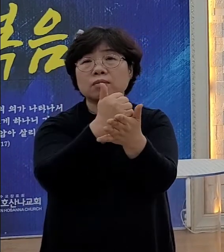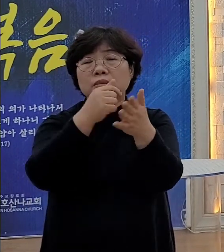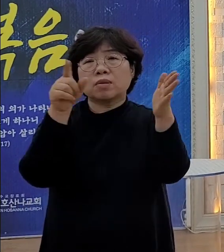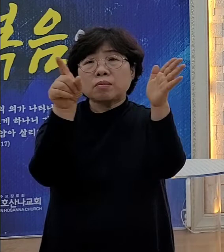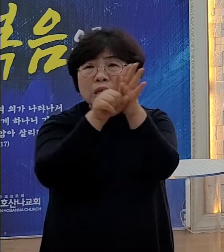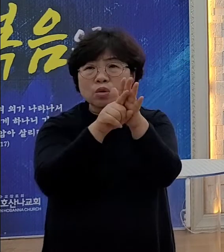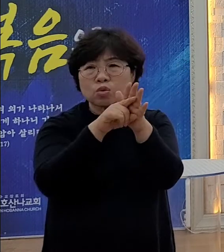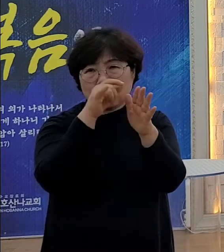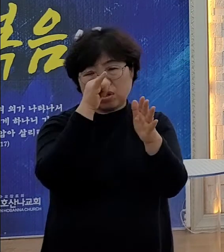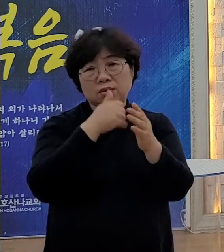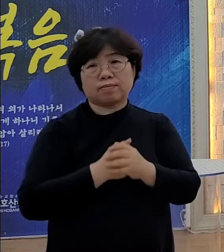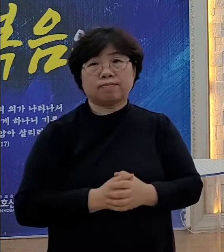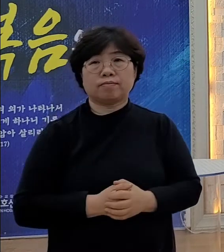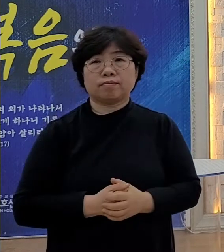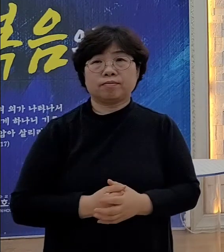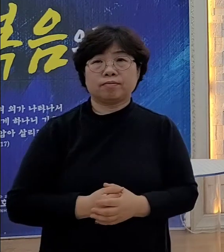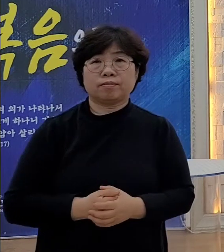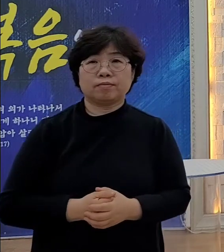믿는다니까.